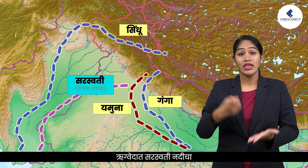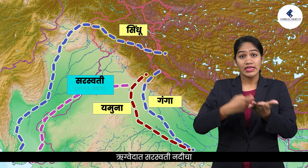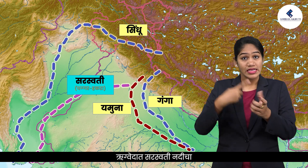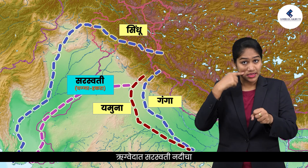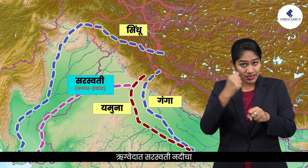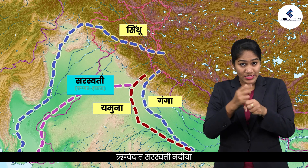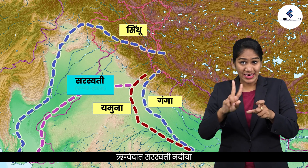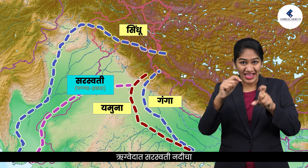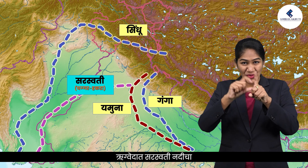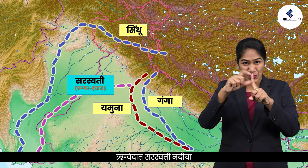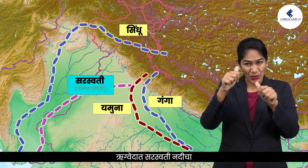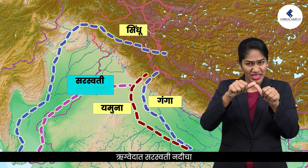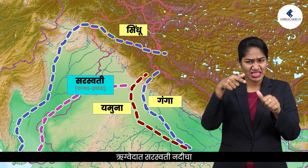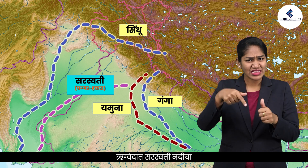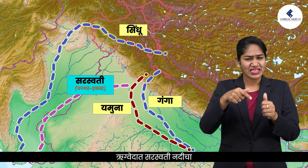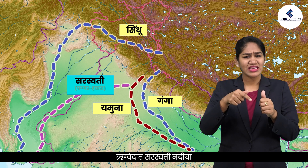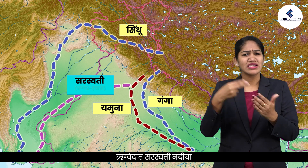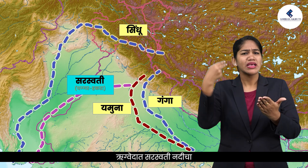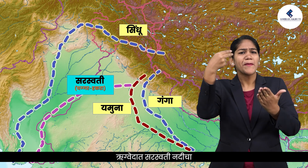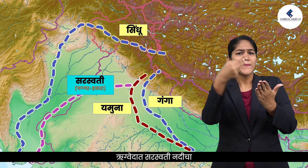ऋग्वेदात सरस्वती नदीचा